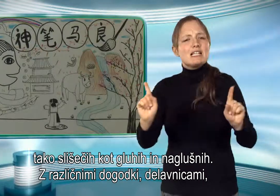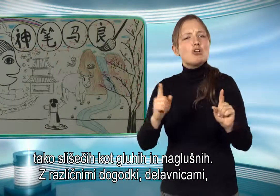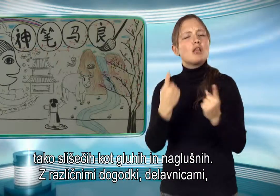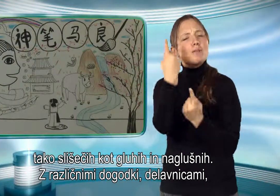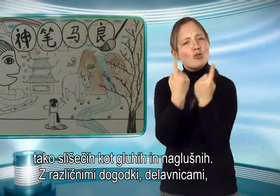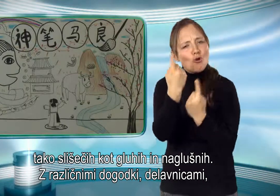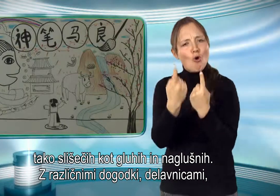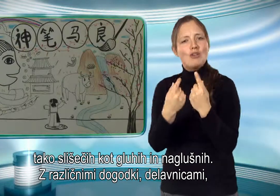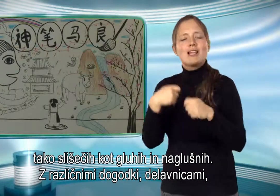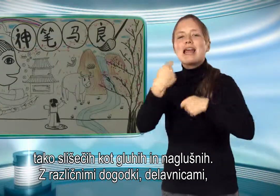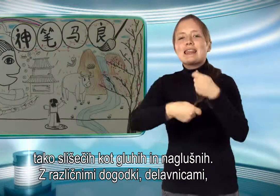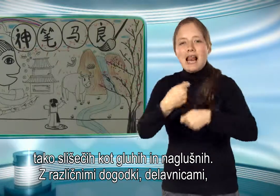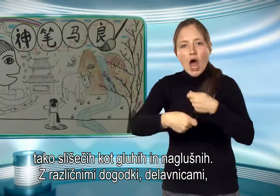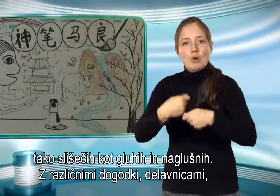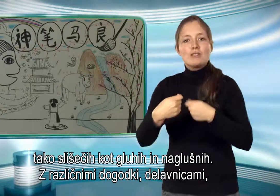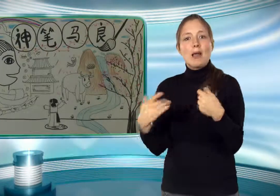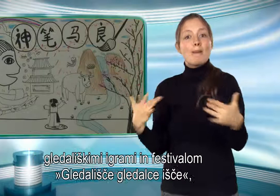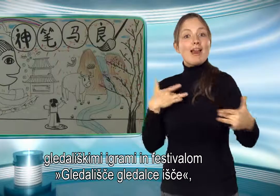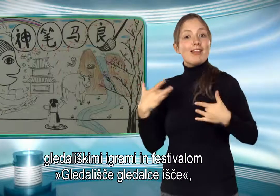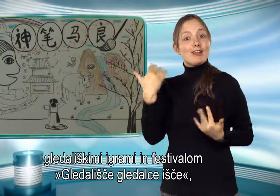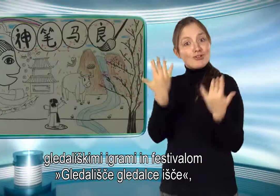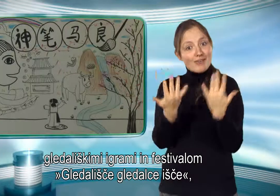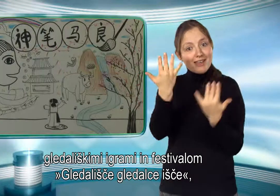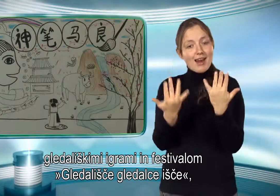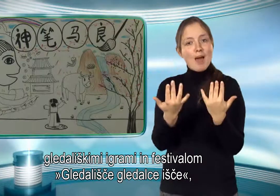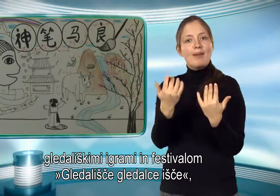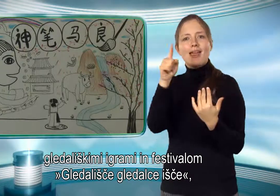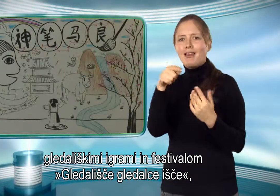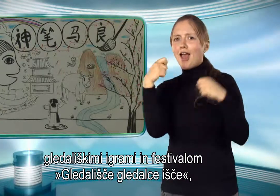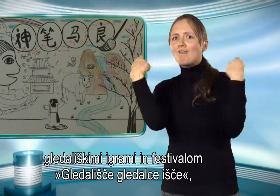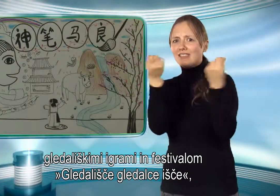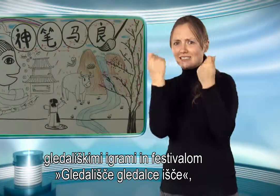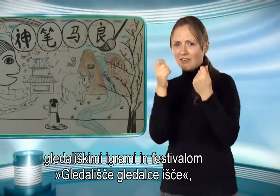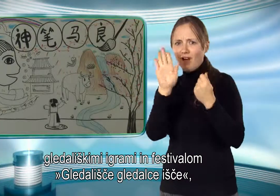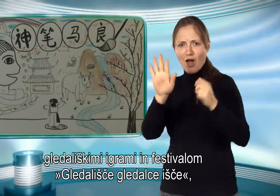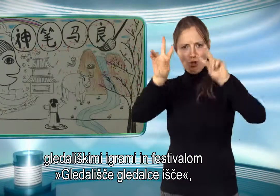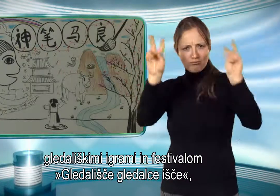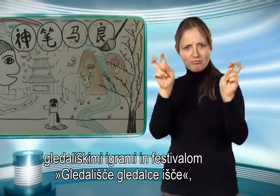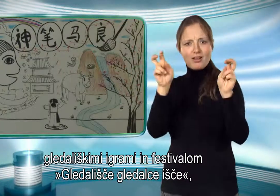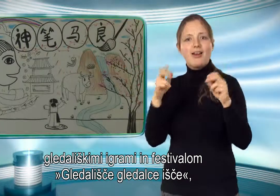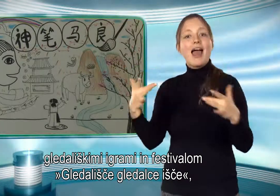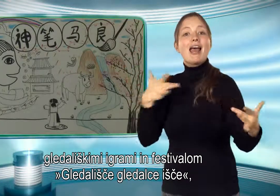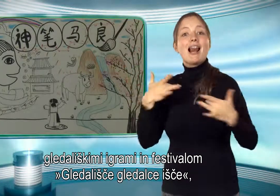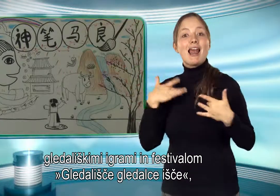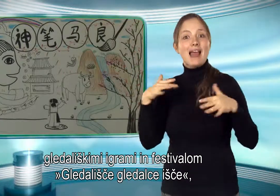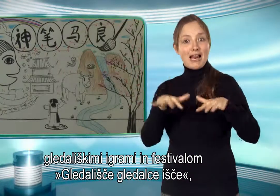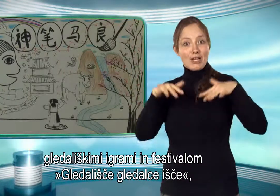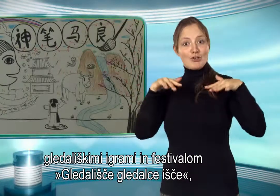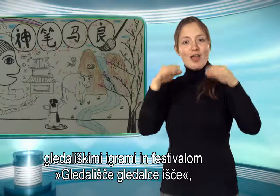Z različnimi dogodki, delavnicami, gledališkimi igrami in festivalom Gledališče gledalce išče,